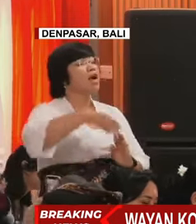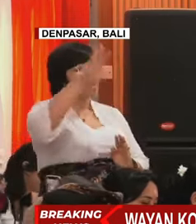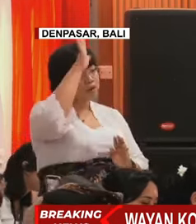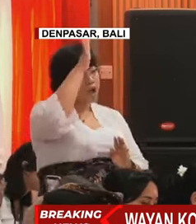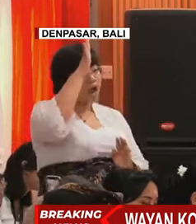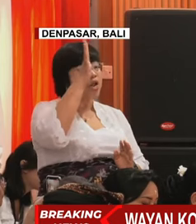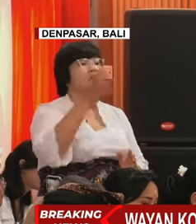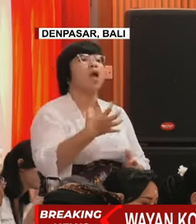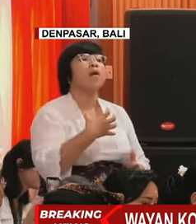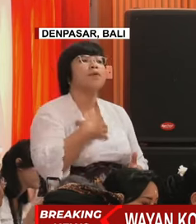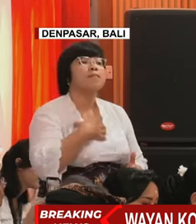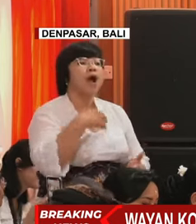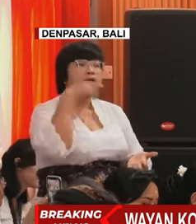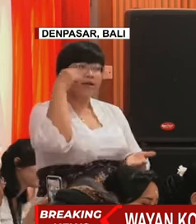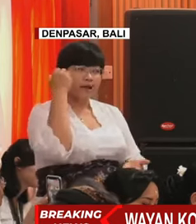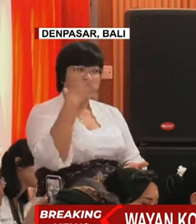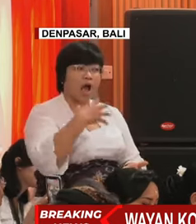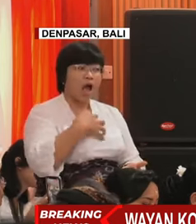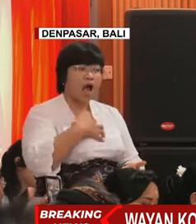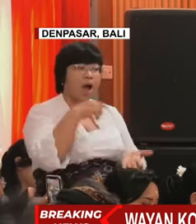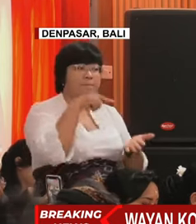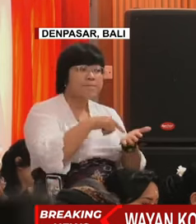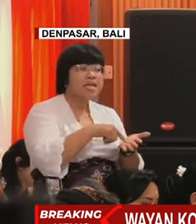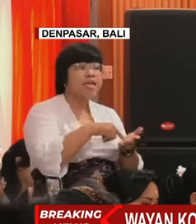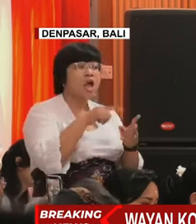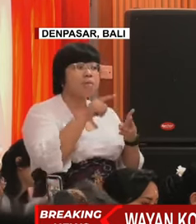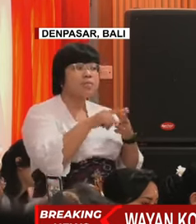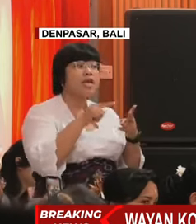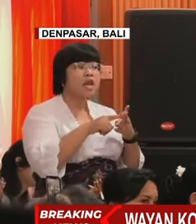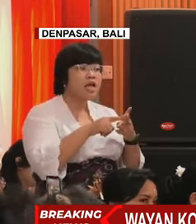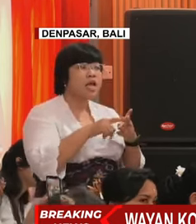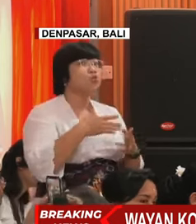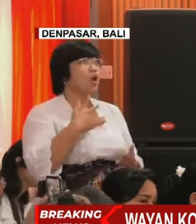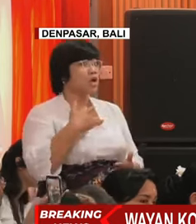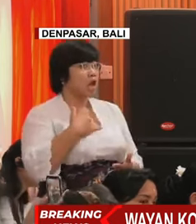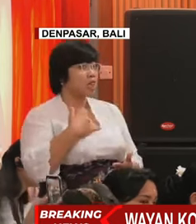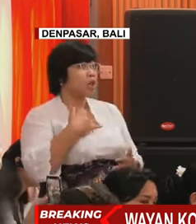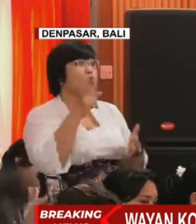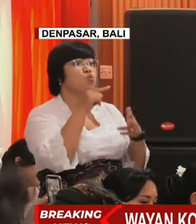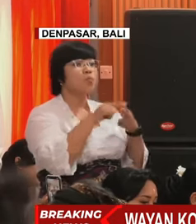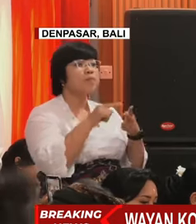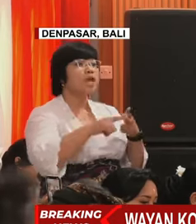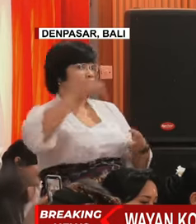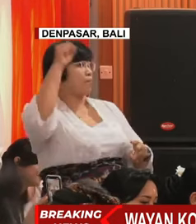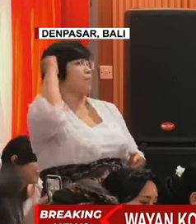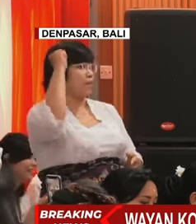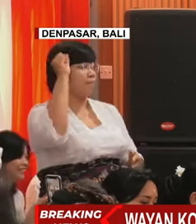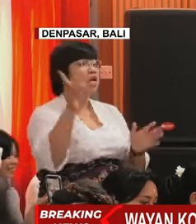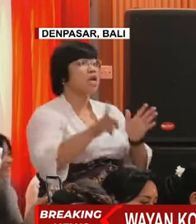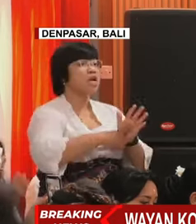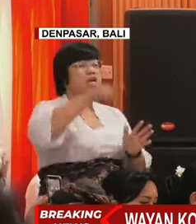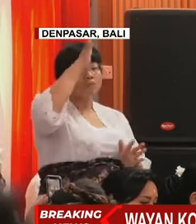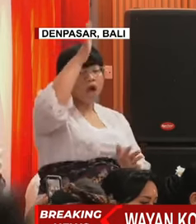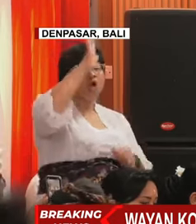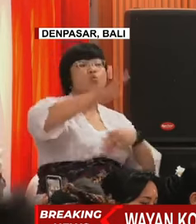juga Kim plus tentu Mereka ingin bersepakat ya sampai linear sampai ke bawah Tetapi kan ada ee Fakta